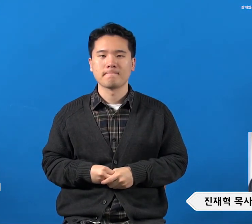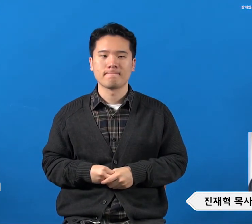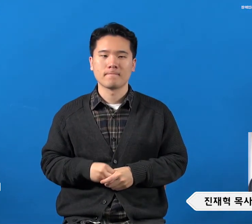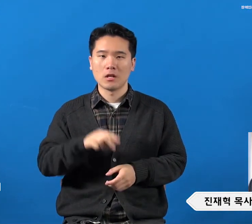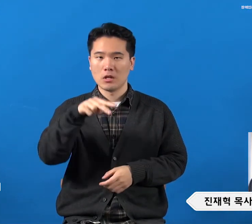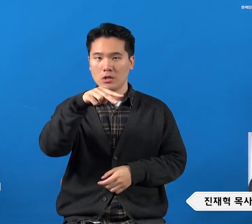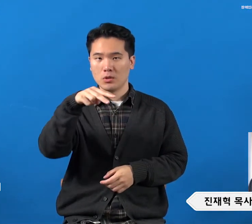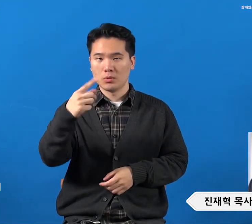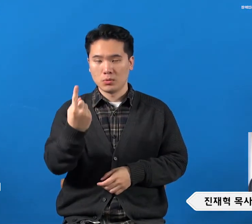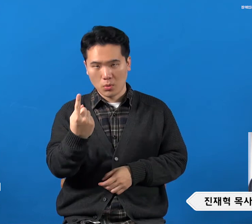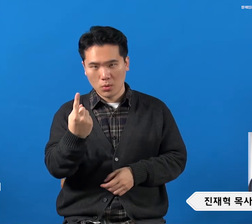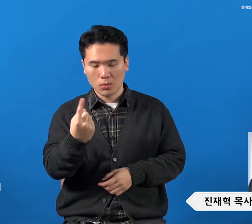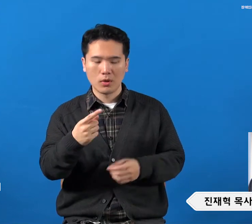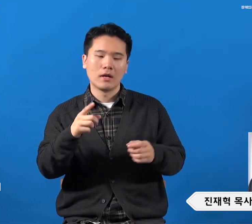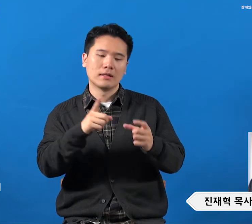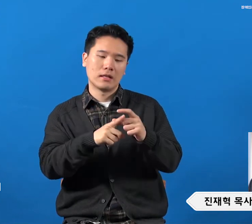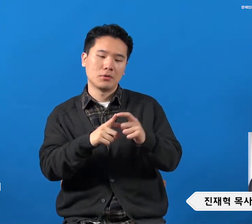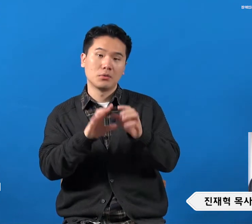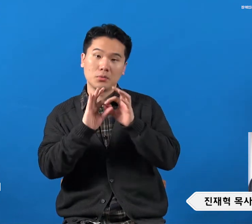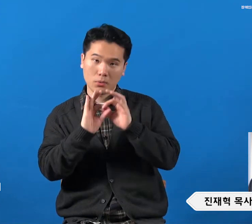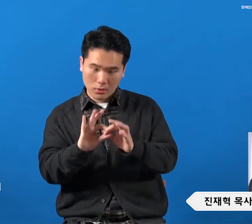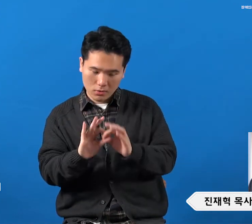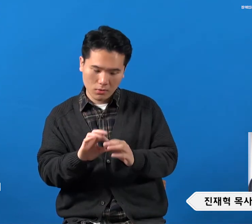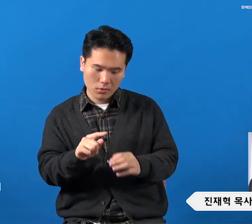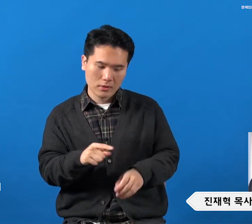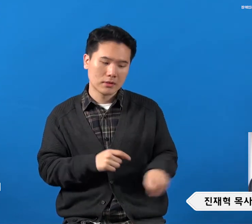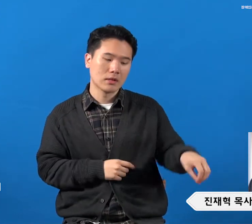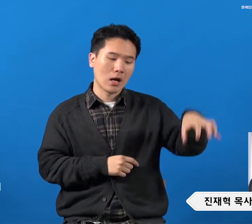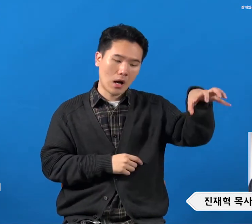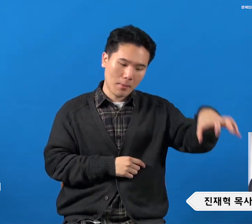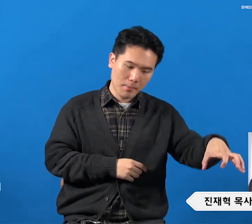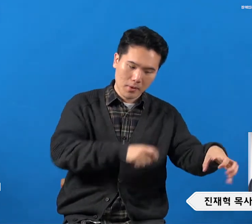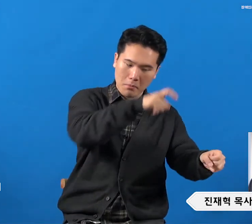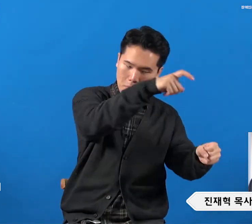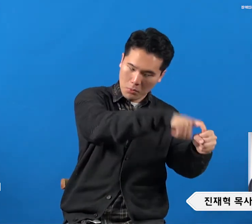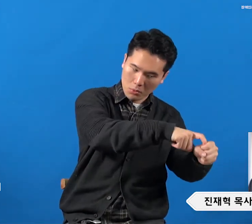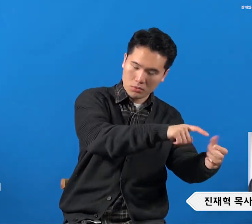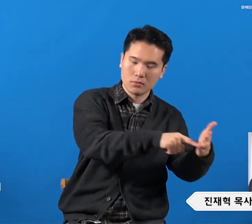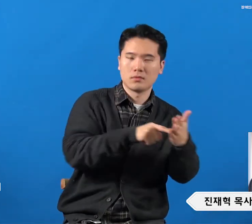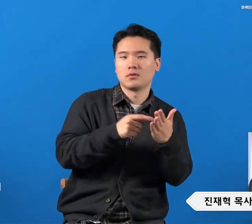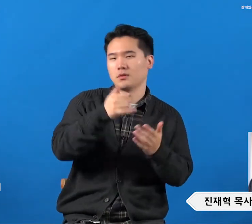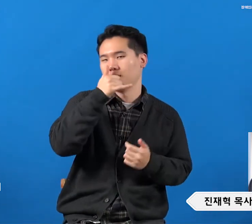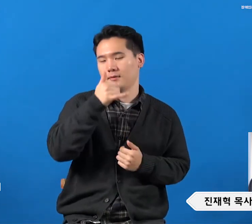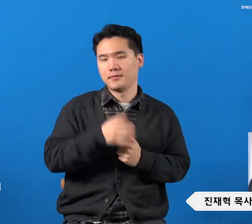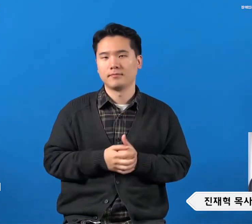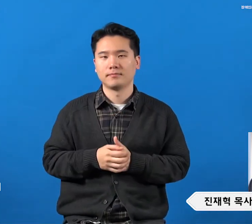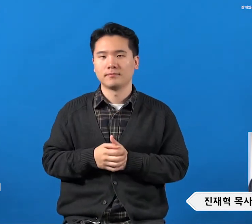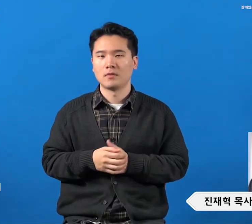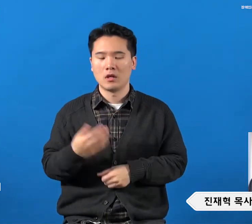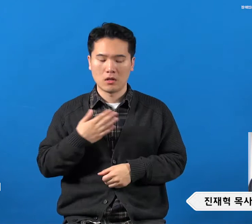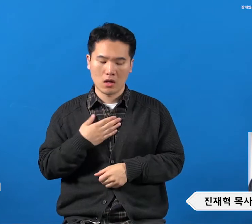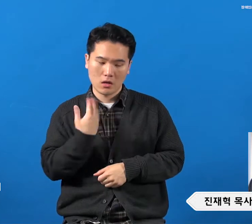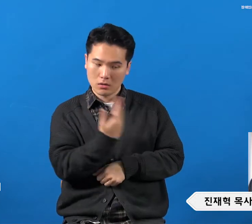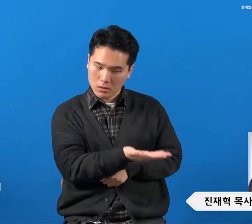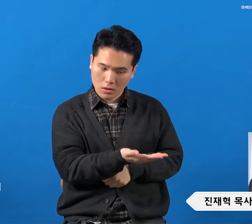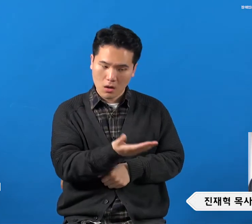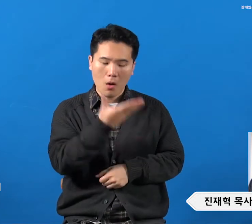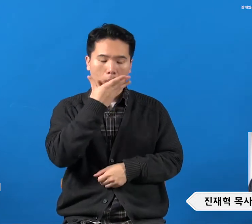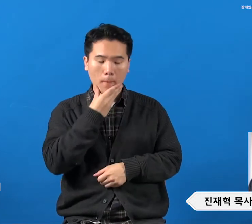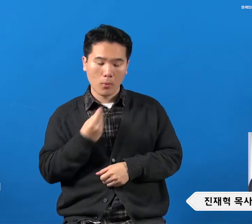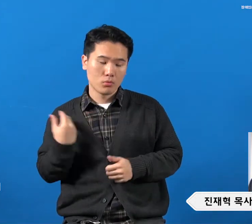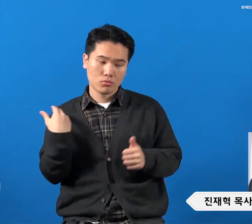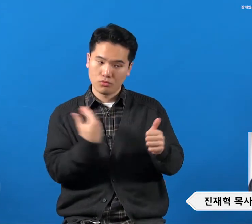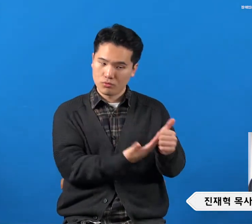so라는 단어를 통해서 우리는 그 앞에 있는 문장에 목적이 등장하고 있음을 봅니다. 내가 내게